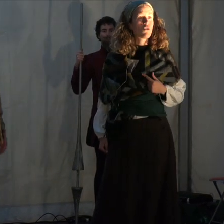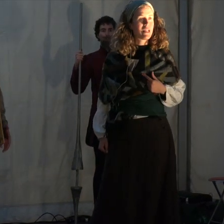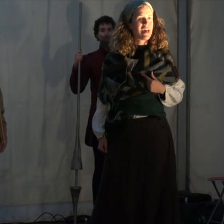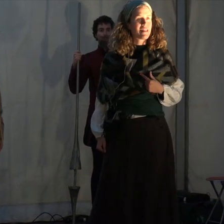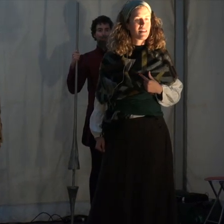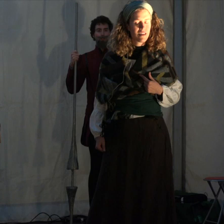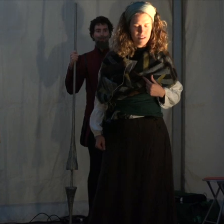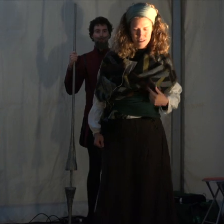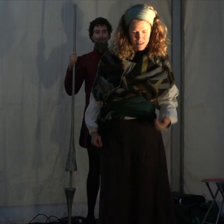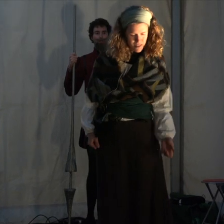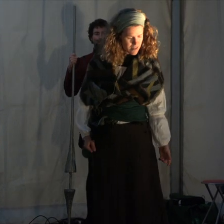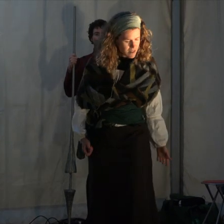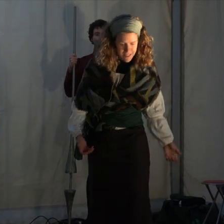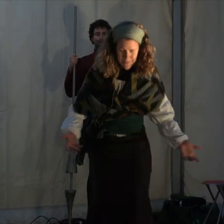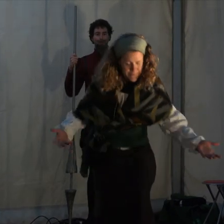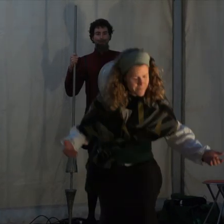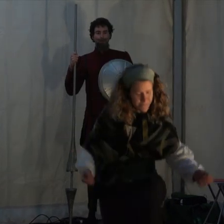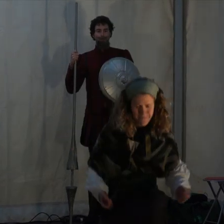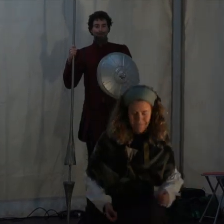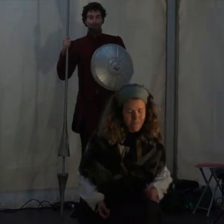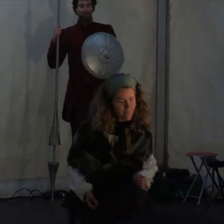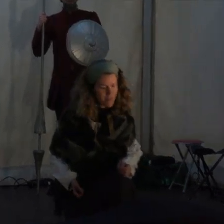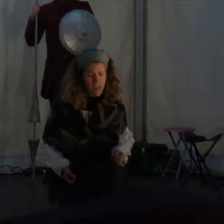que mi crueldad.